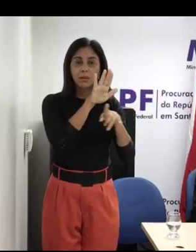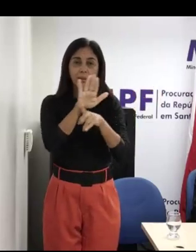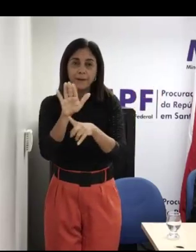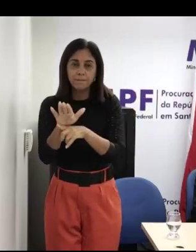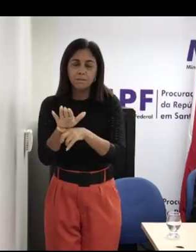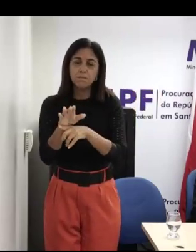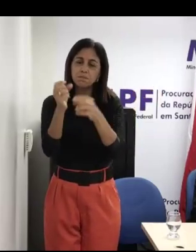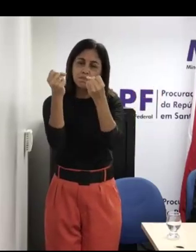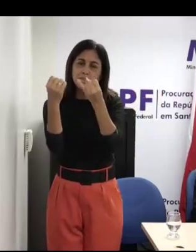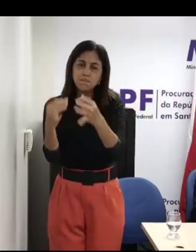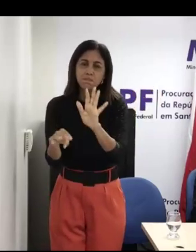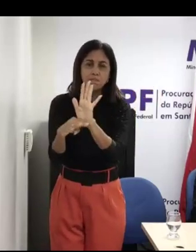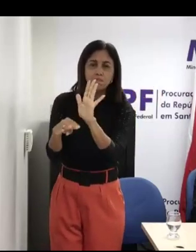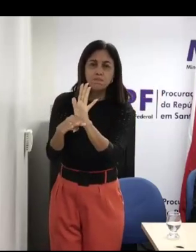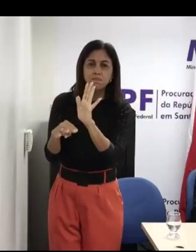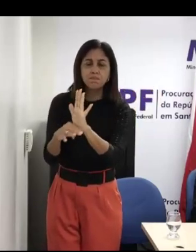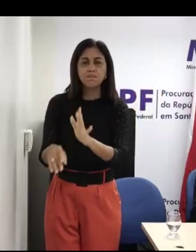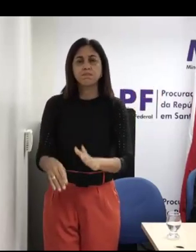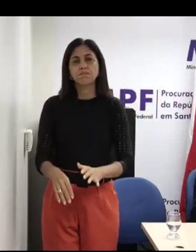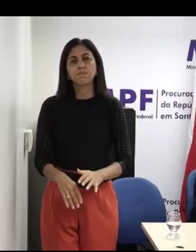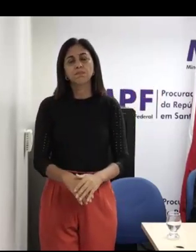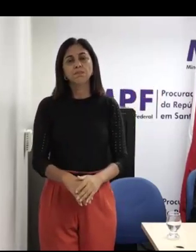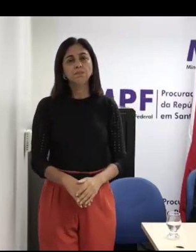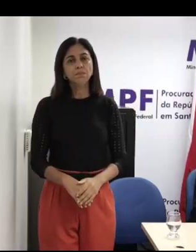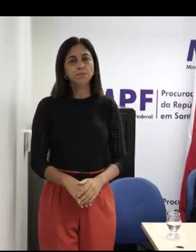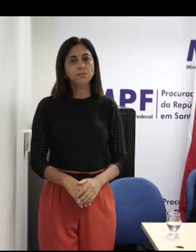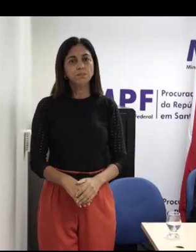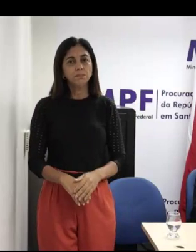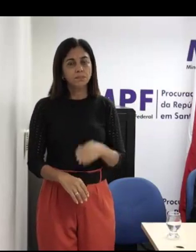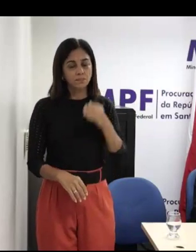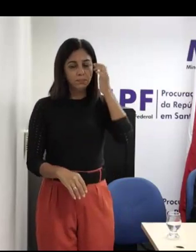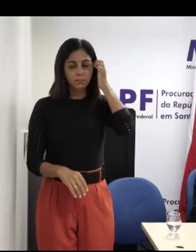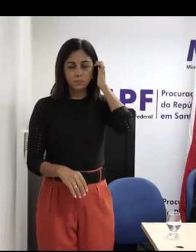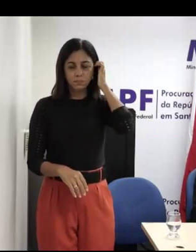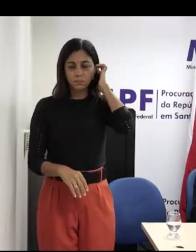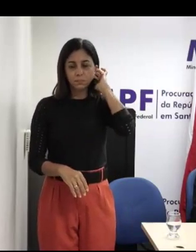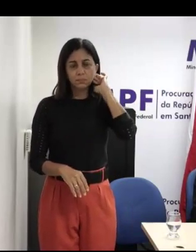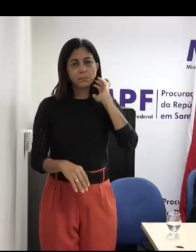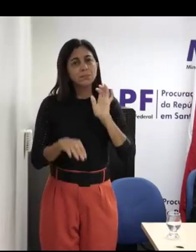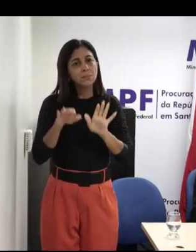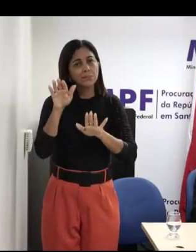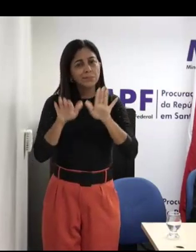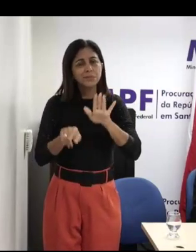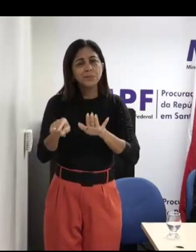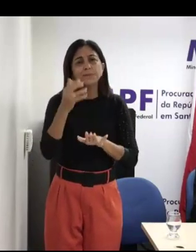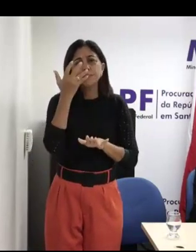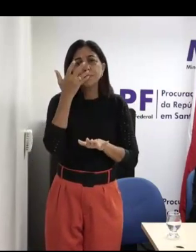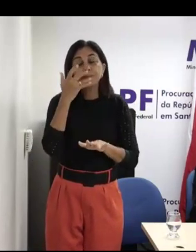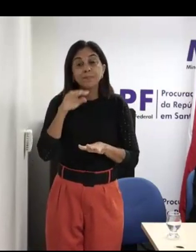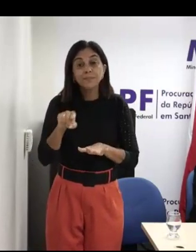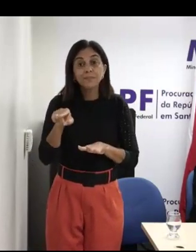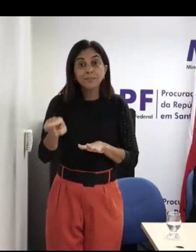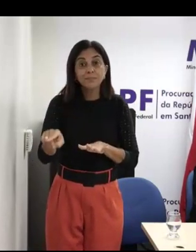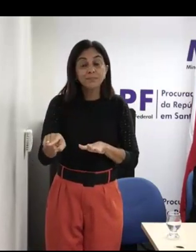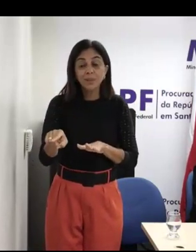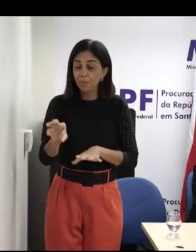assimilar tudo isso e levar porque como é difícil às vezes paraa criança entender que foi vítima de crime e eu acredito